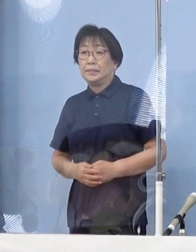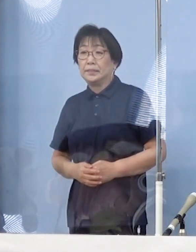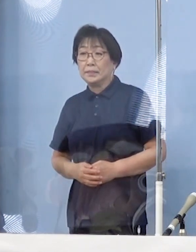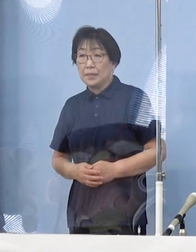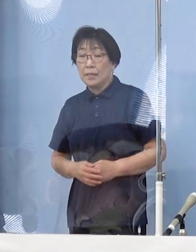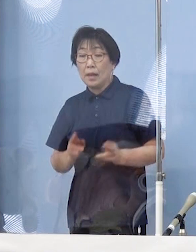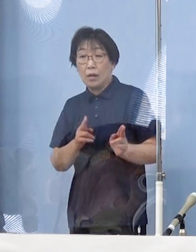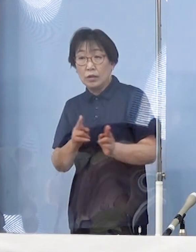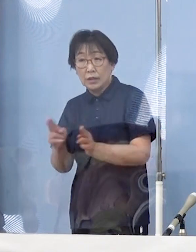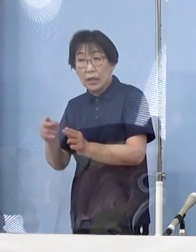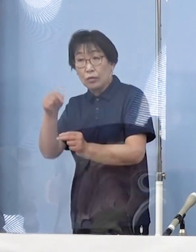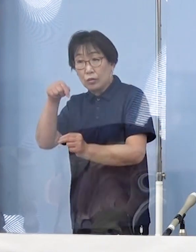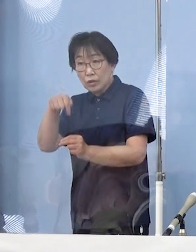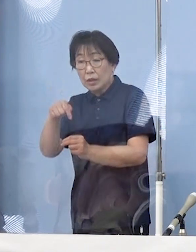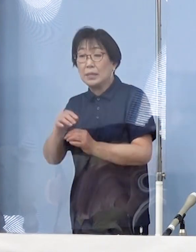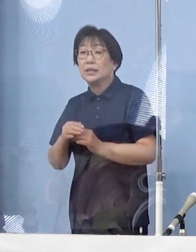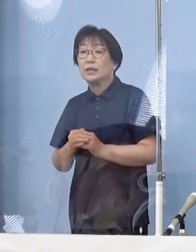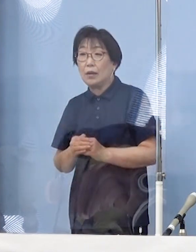この制度につきましては、